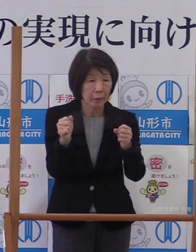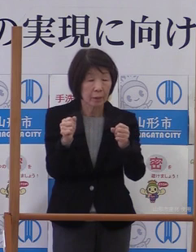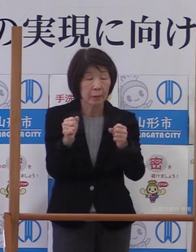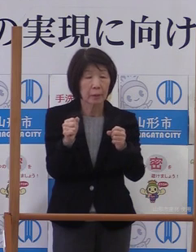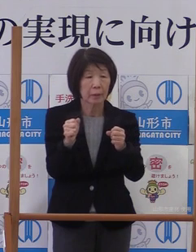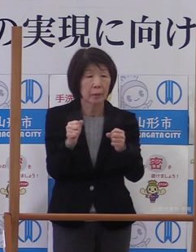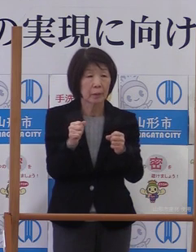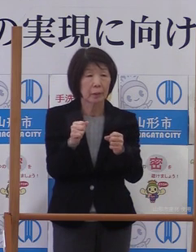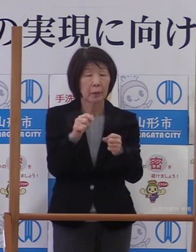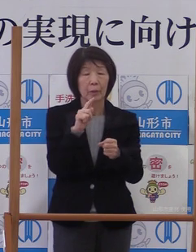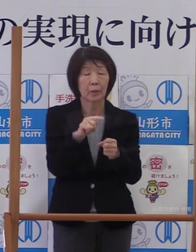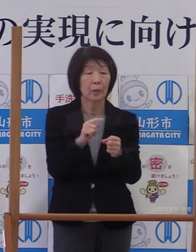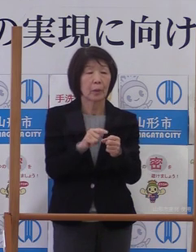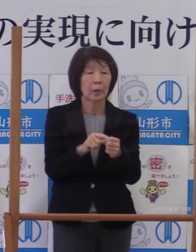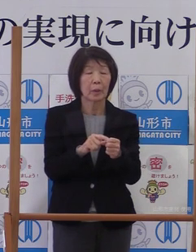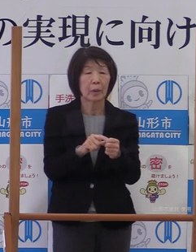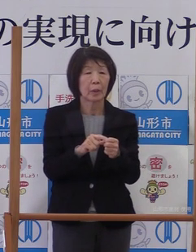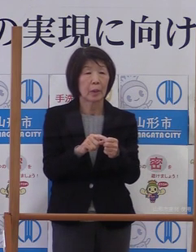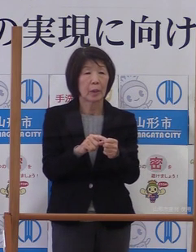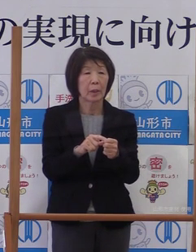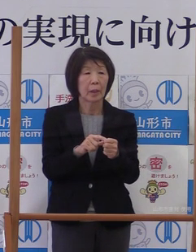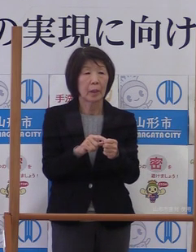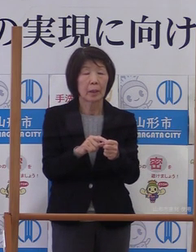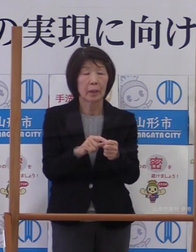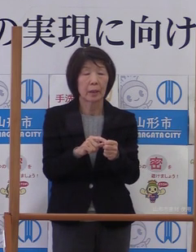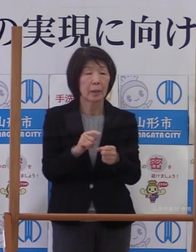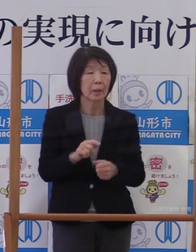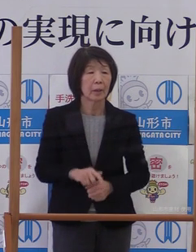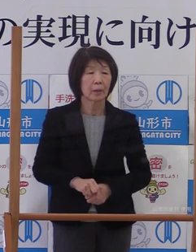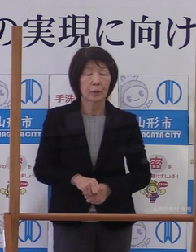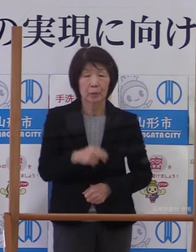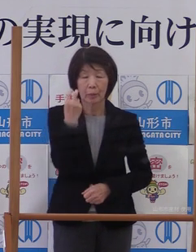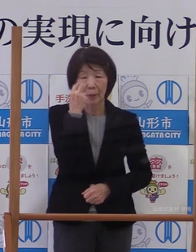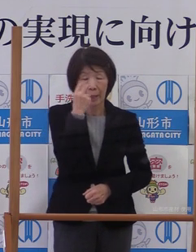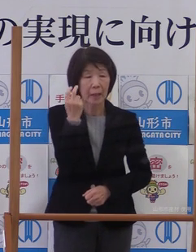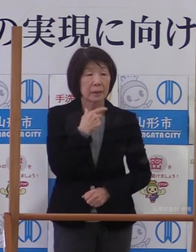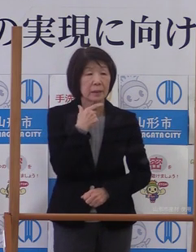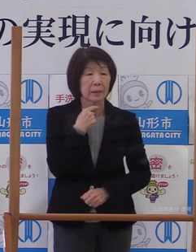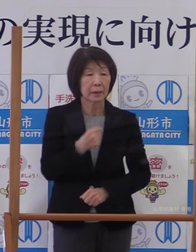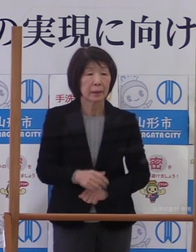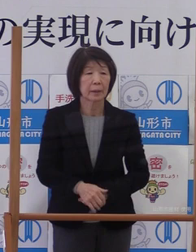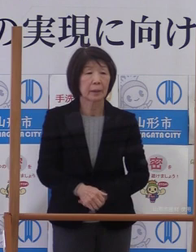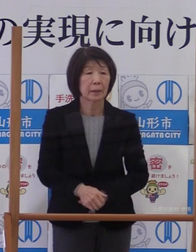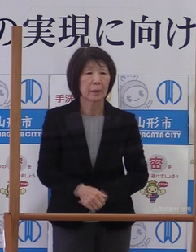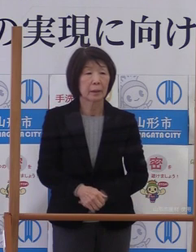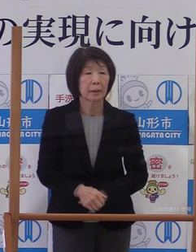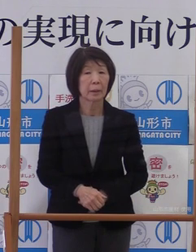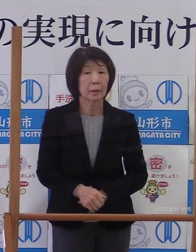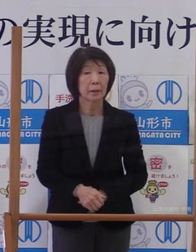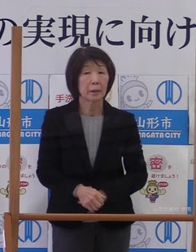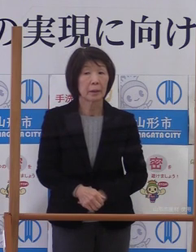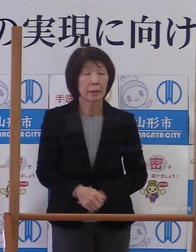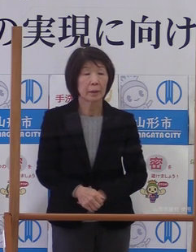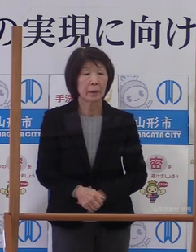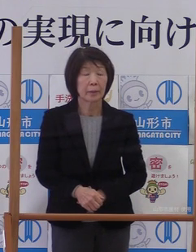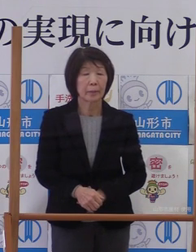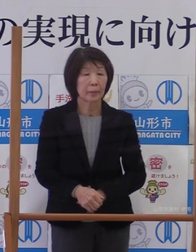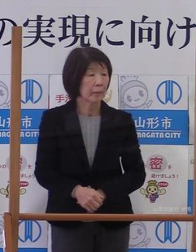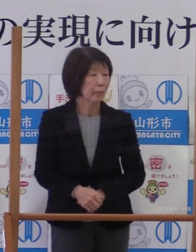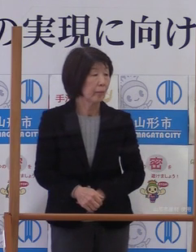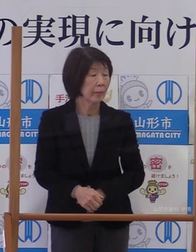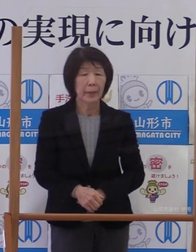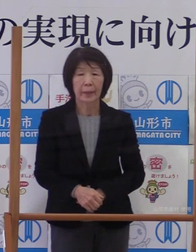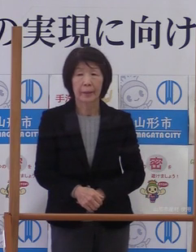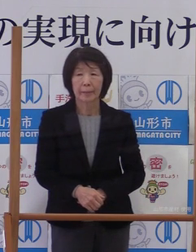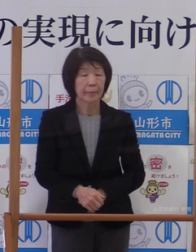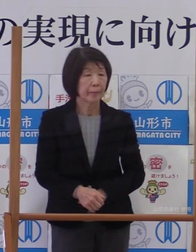ら何事業になるのかなというと、確認させていただきたいんですけども、 ちょっとそれに関すると